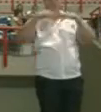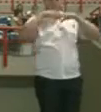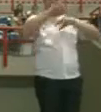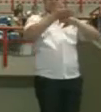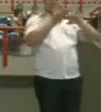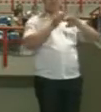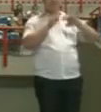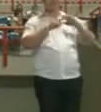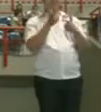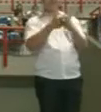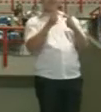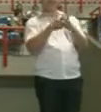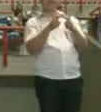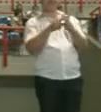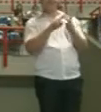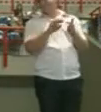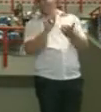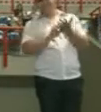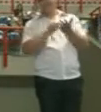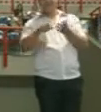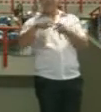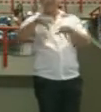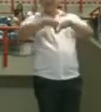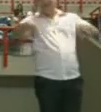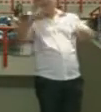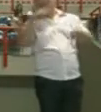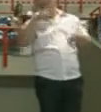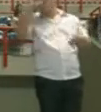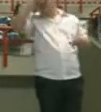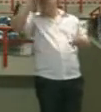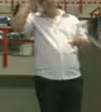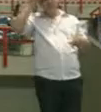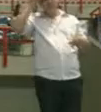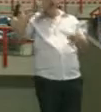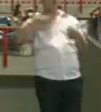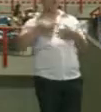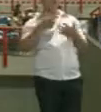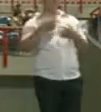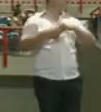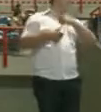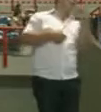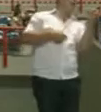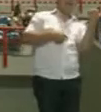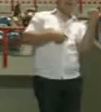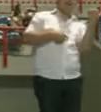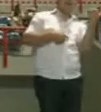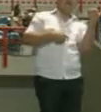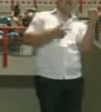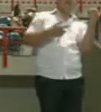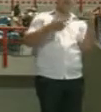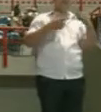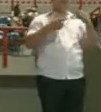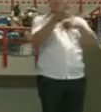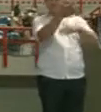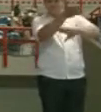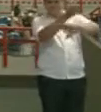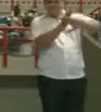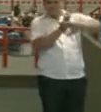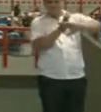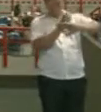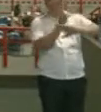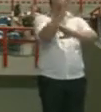problemática, não fica? Está faltando esgoto aqui, quem é a prefeitura tem que resolver, né? A prefeitura de lá. Quanto mais distante do